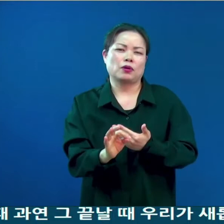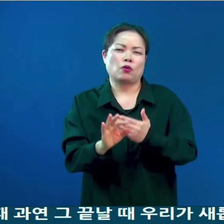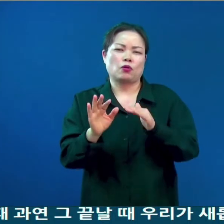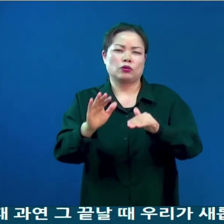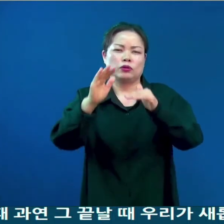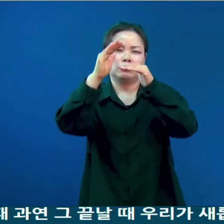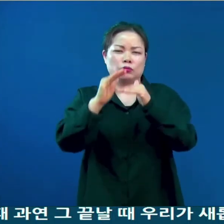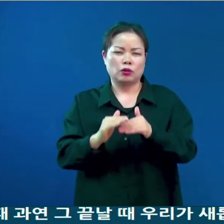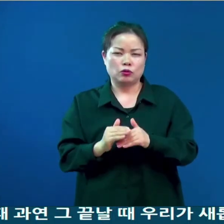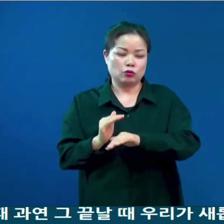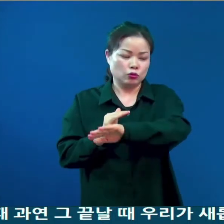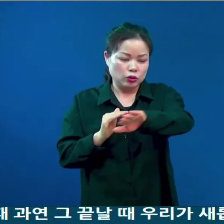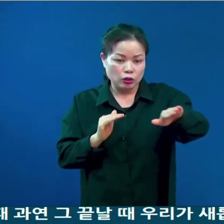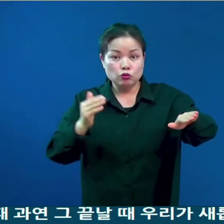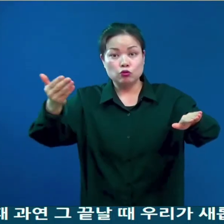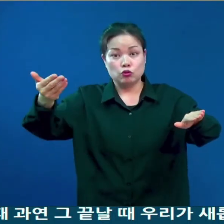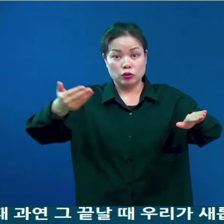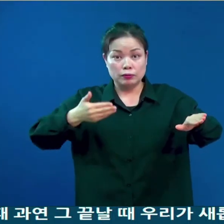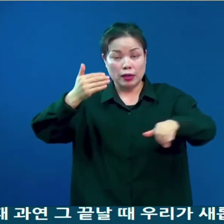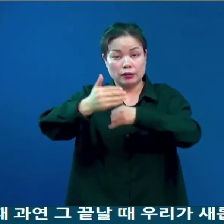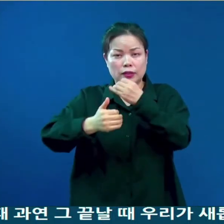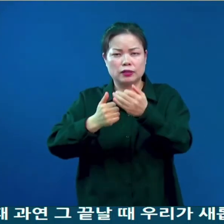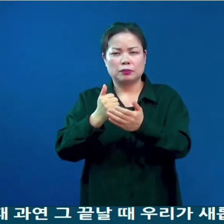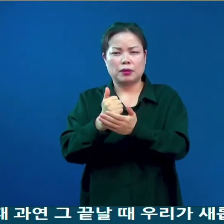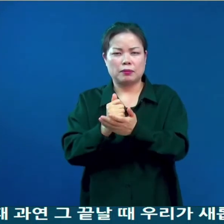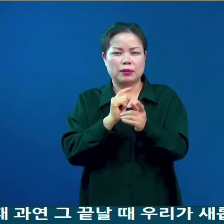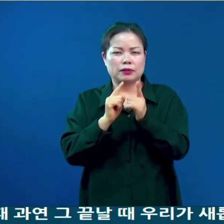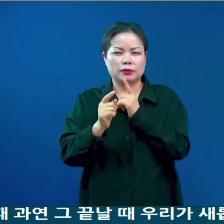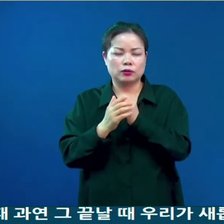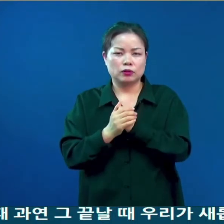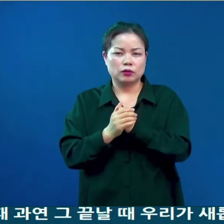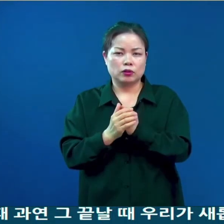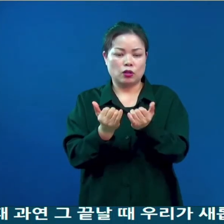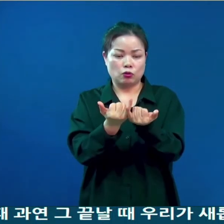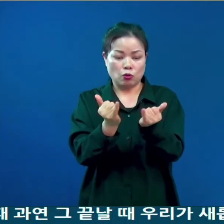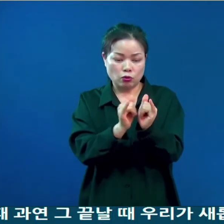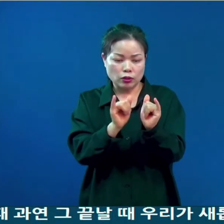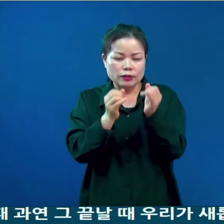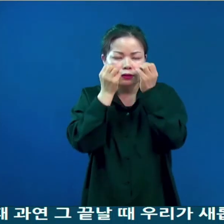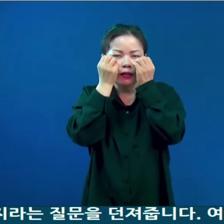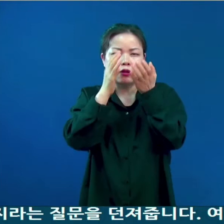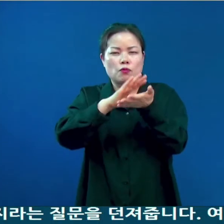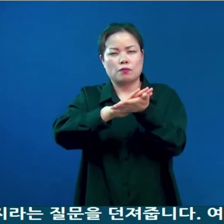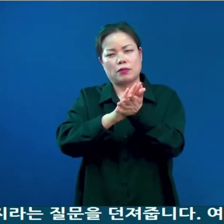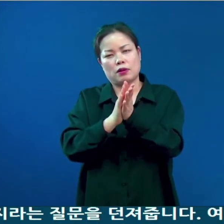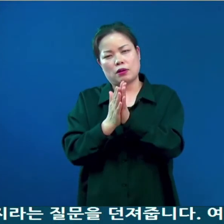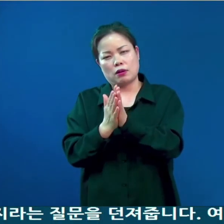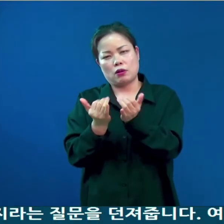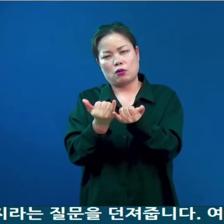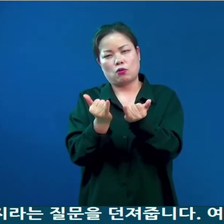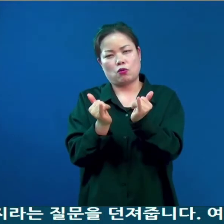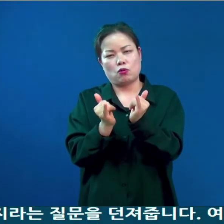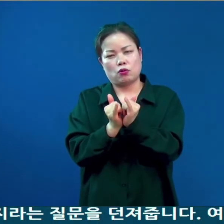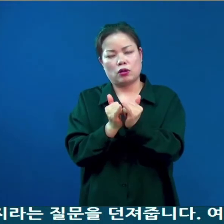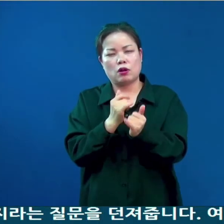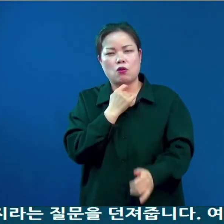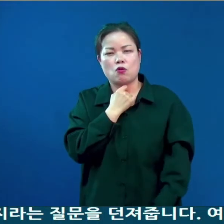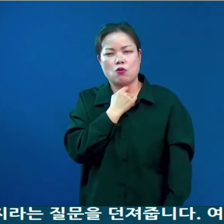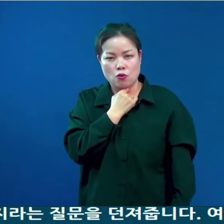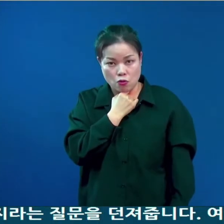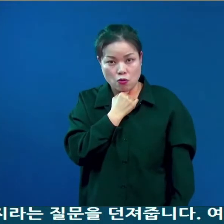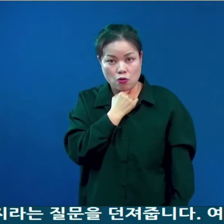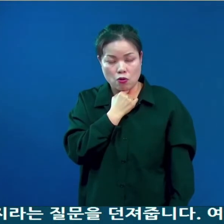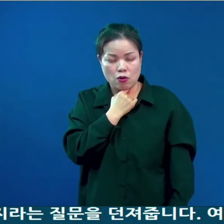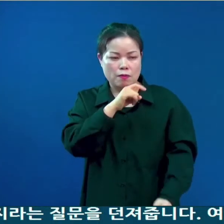오늘 본문을 통해서 우리에게 주시는 하나님의 메시지는 공동체의 새로운 변화, 공동체가 추구해야